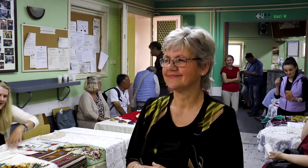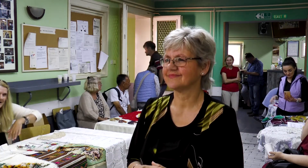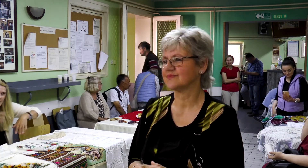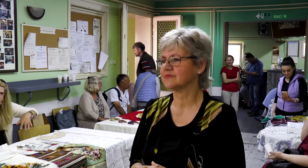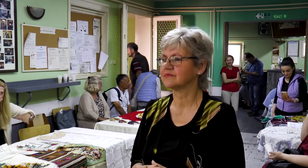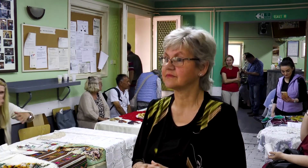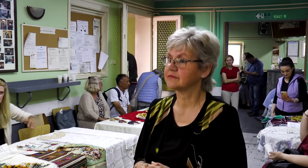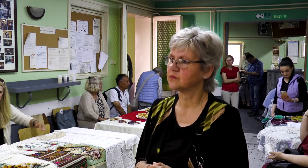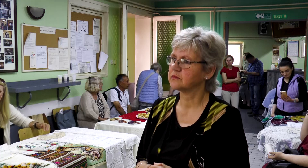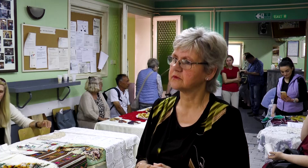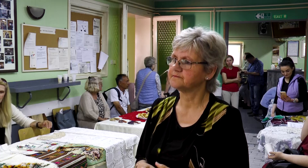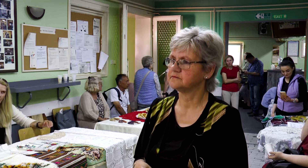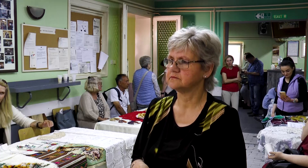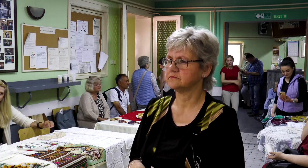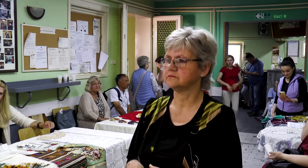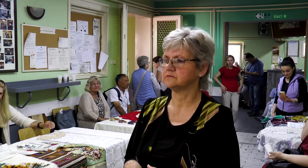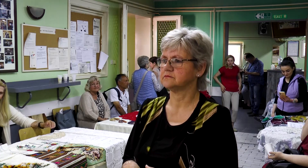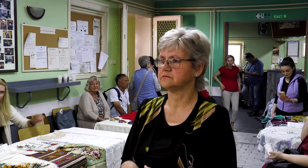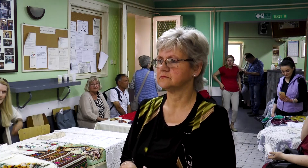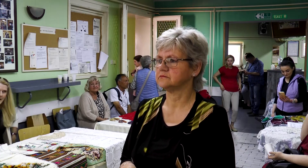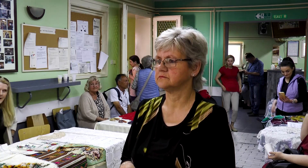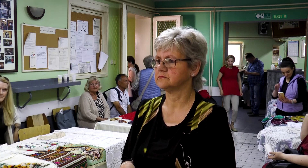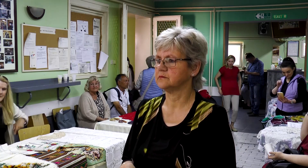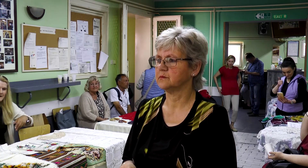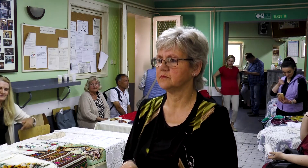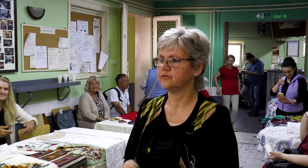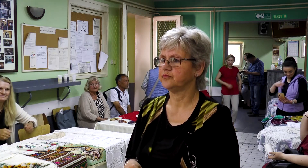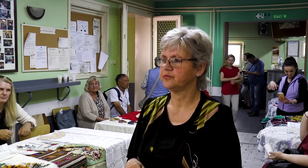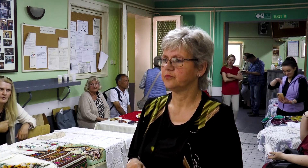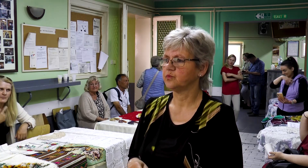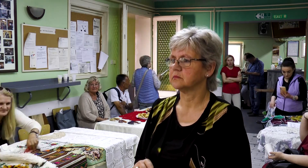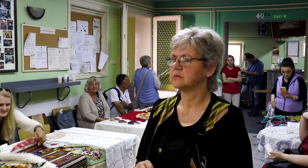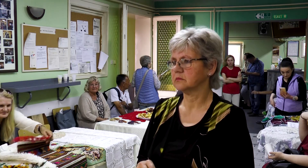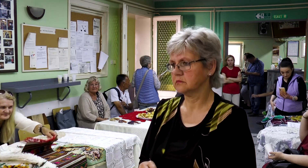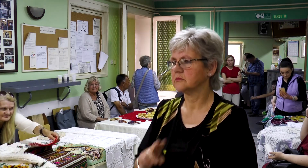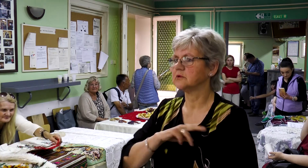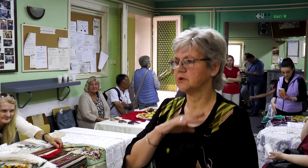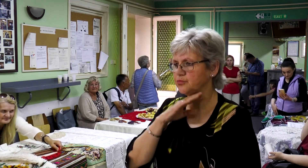Osim tih radionica koje ste spomenuli, koje još aktivnosti imate?